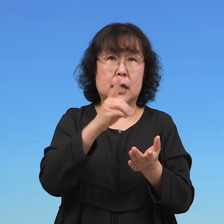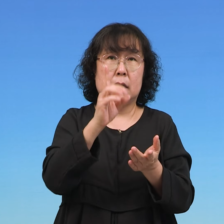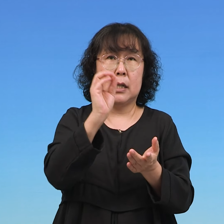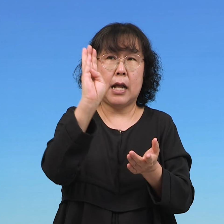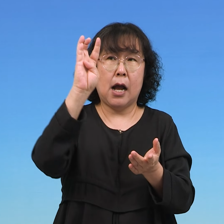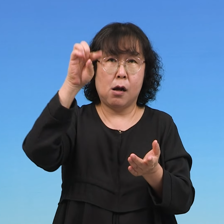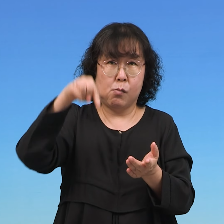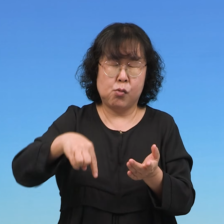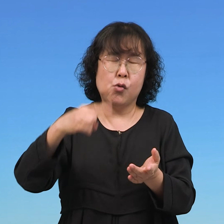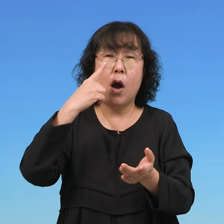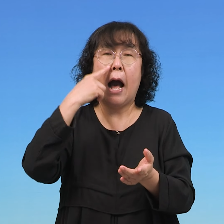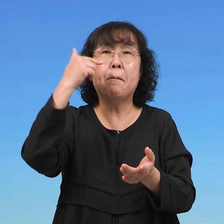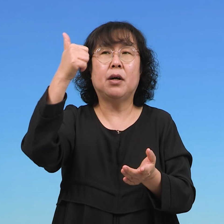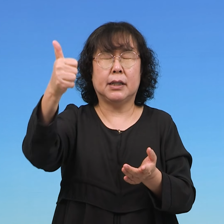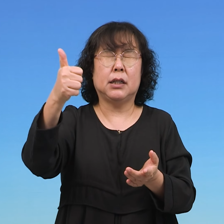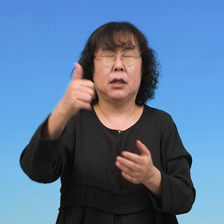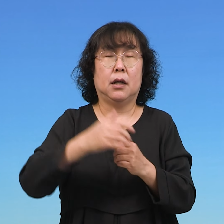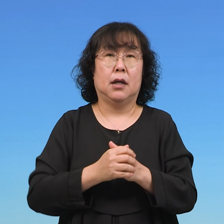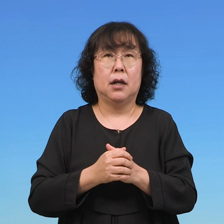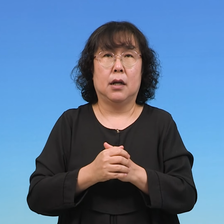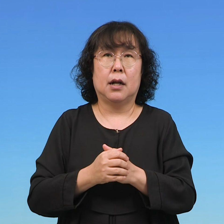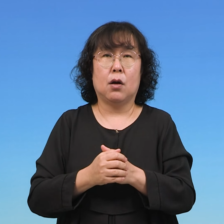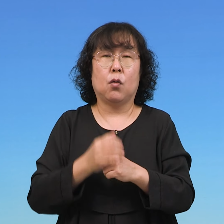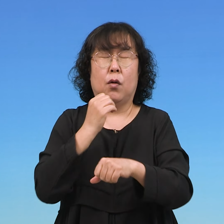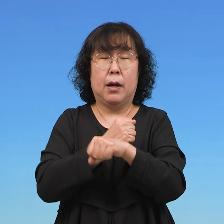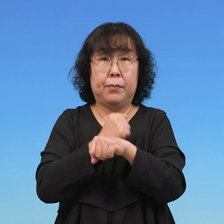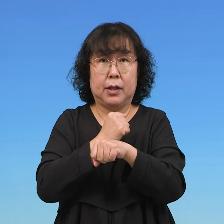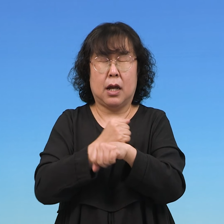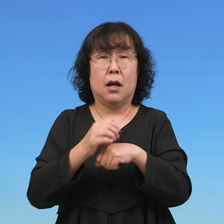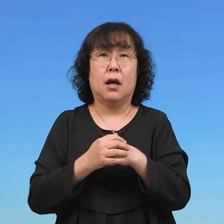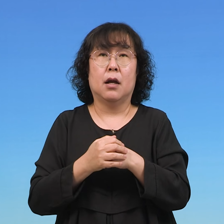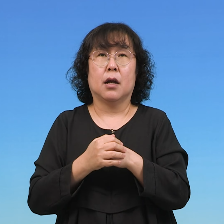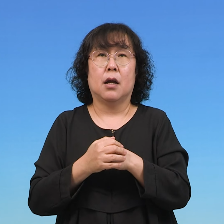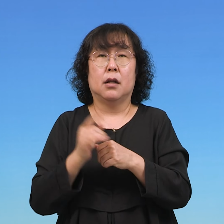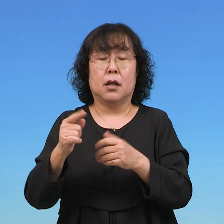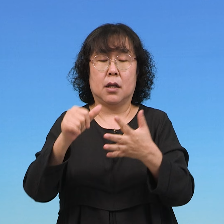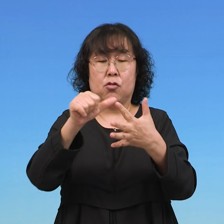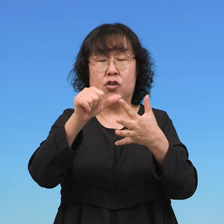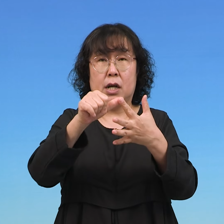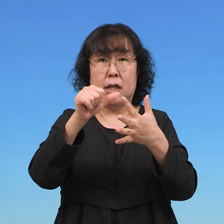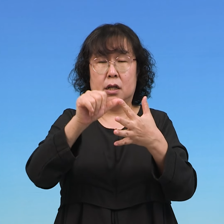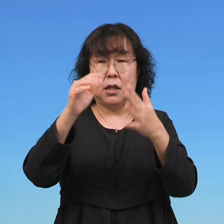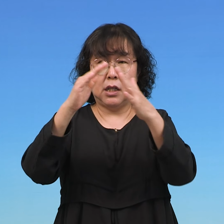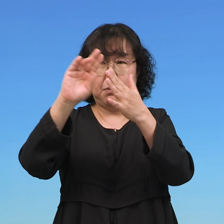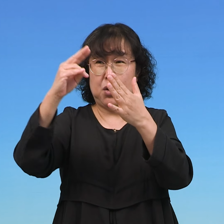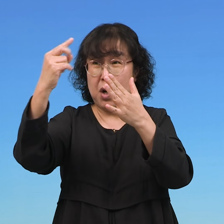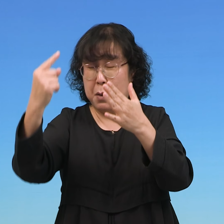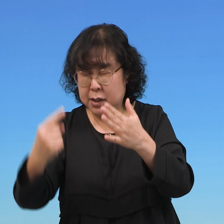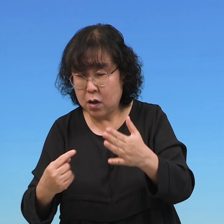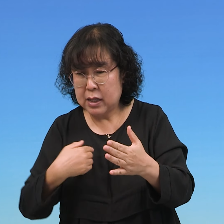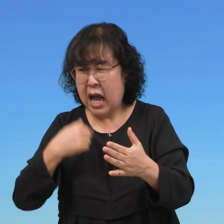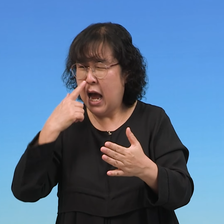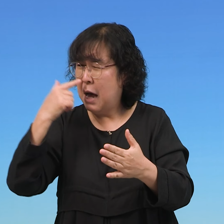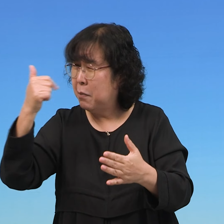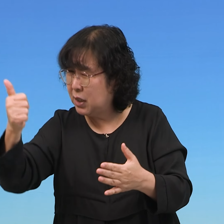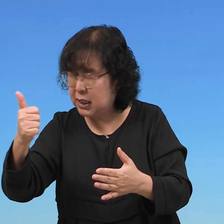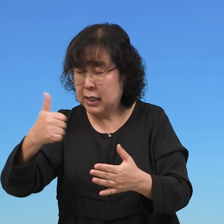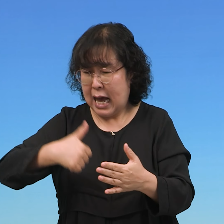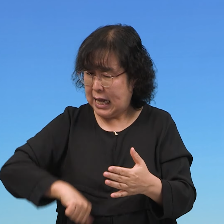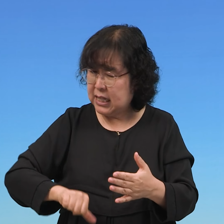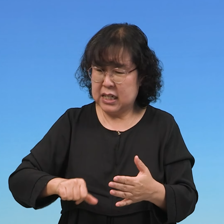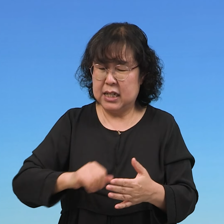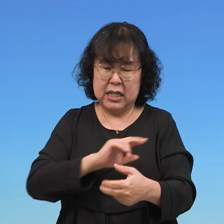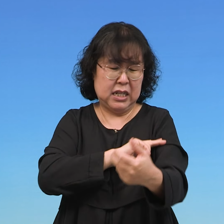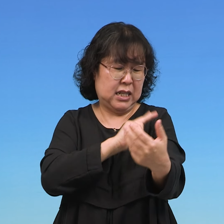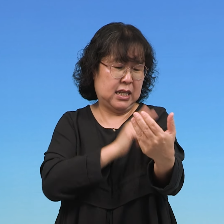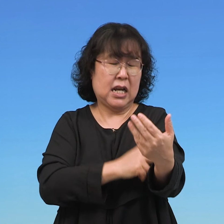뛰쳐나가지고 탕진하고 돌아온 그 지도 염치가 있어가지고 이제 나 아버지 아들 할 자격 없습니다, 저를 그냥 종으로 써달라고 하는